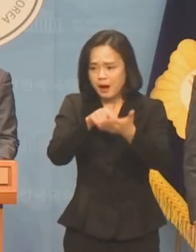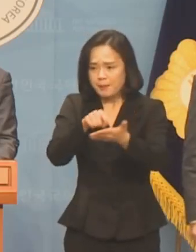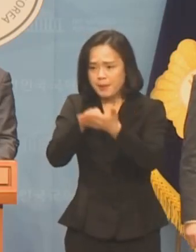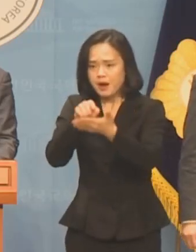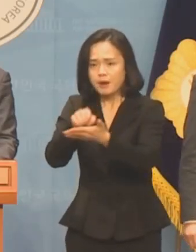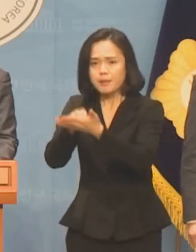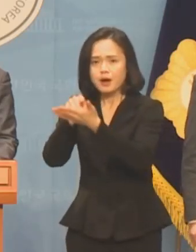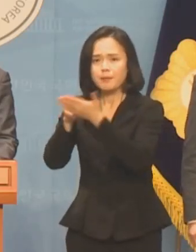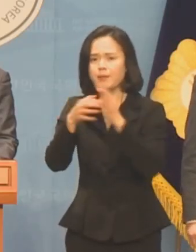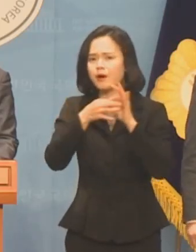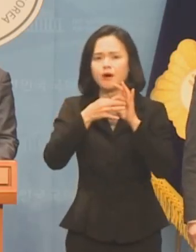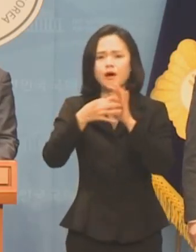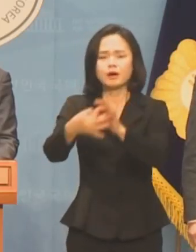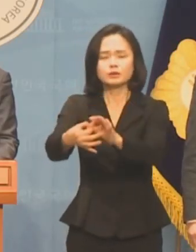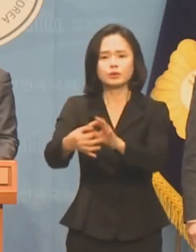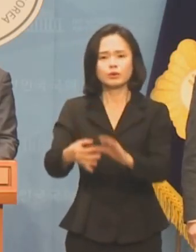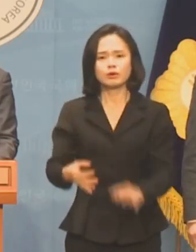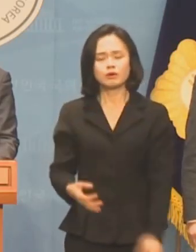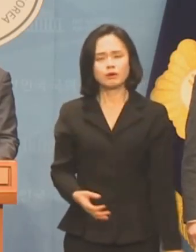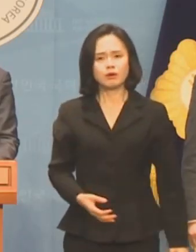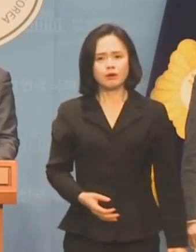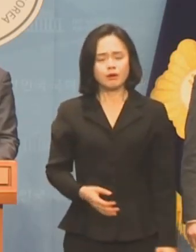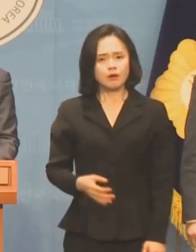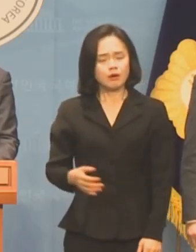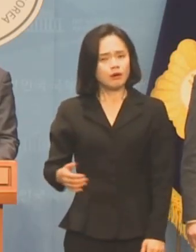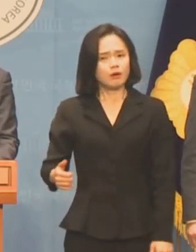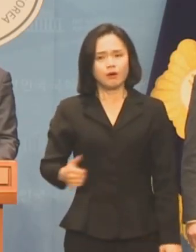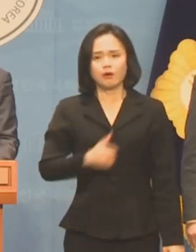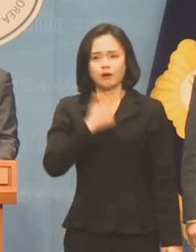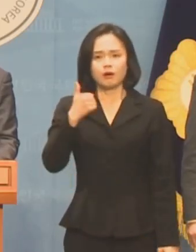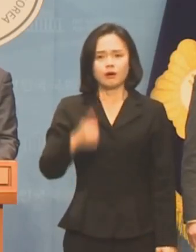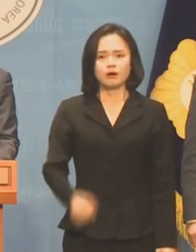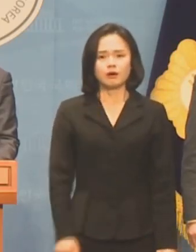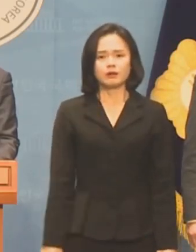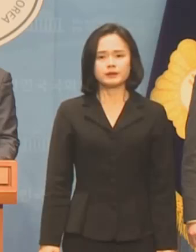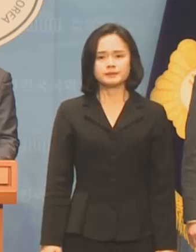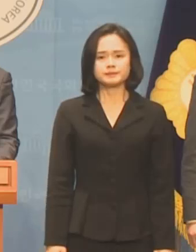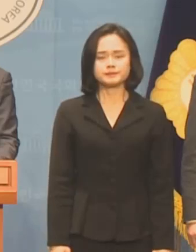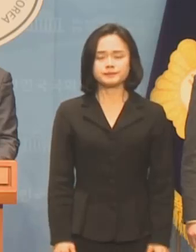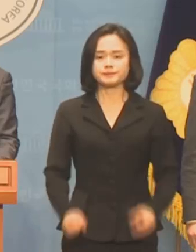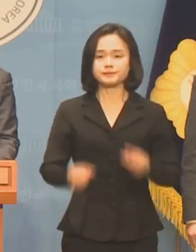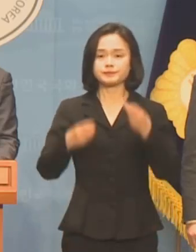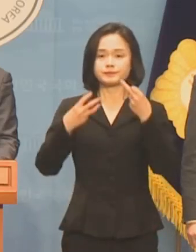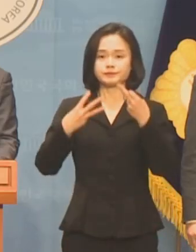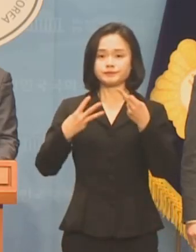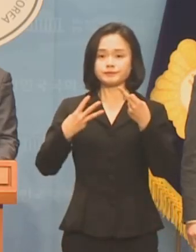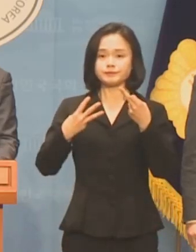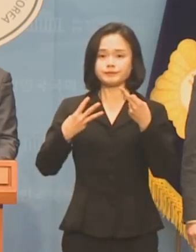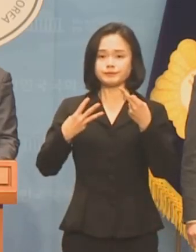뿐만 아니라 분노가 일어날 지경입니다. 12월 3일 내란 당시에